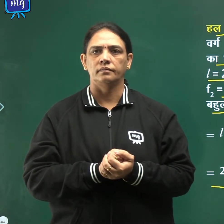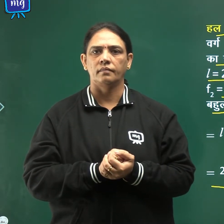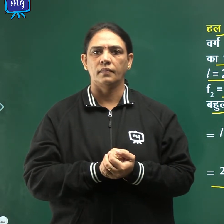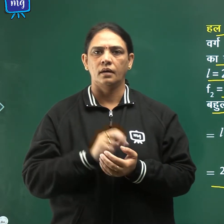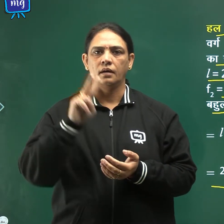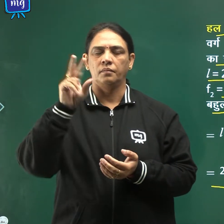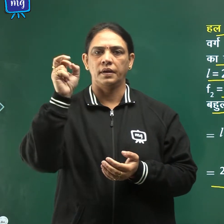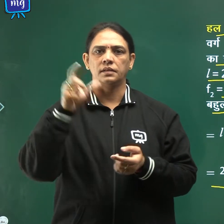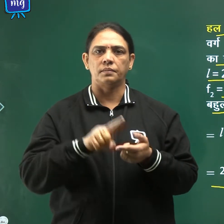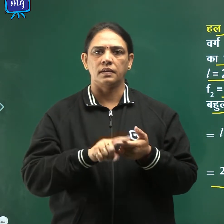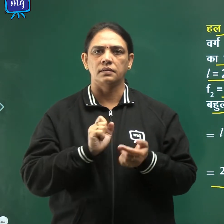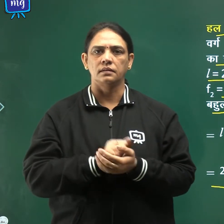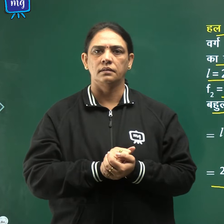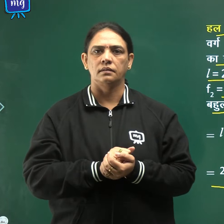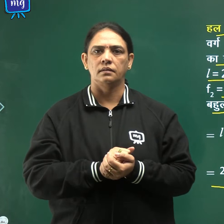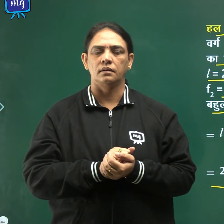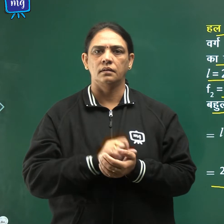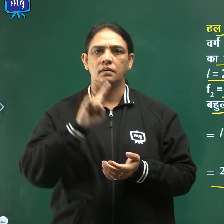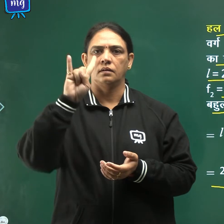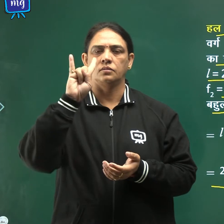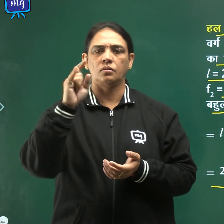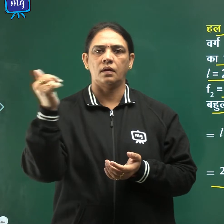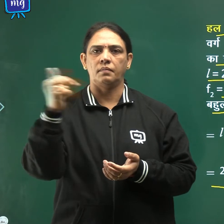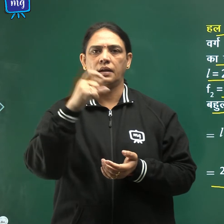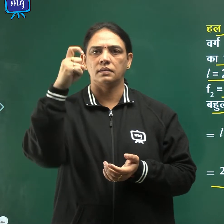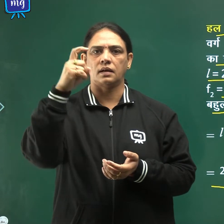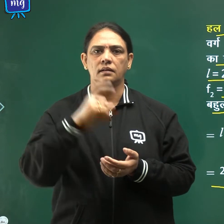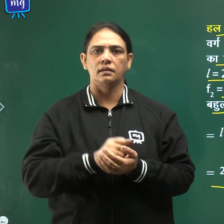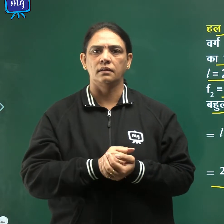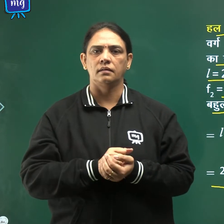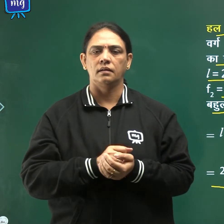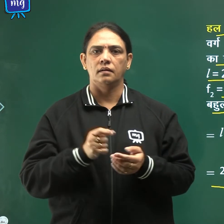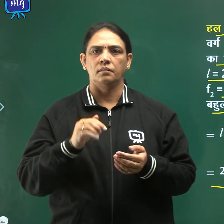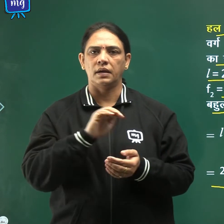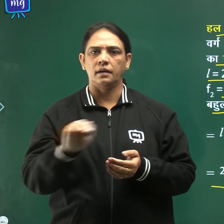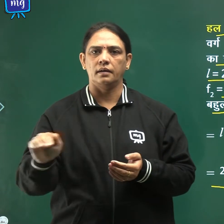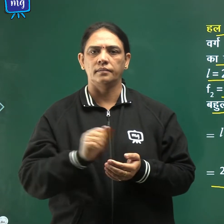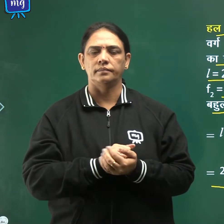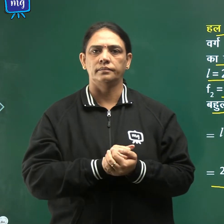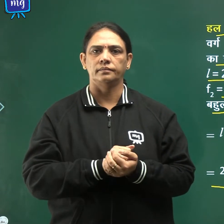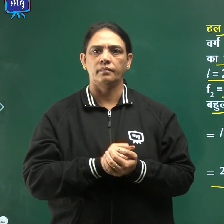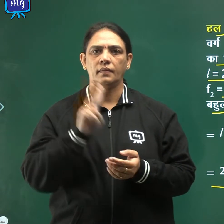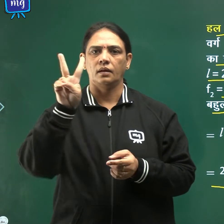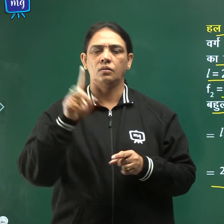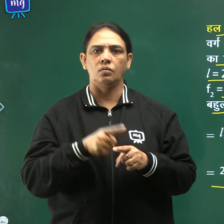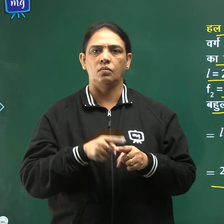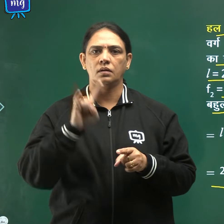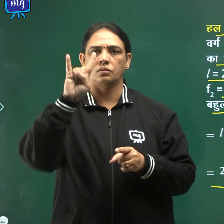20 प्लस 16 माइनस 7 बटे 2 गुणा